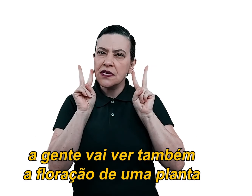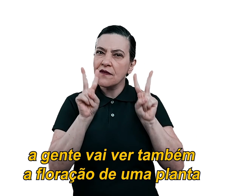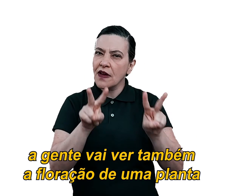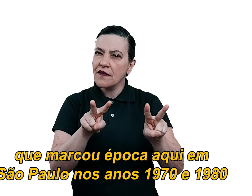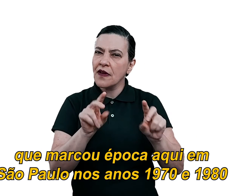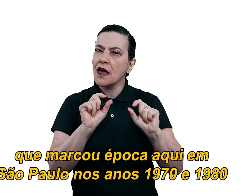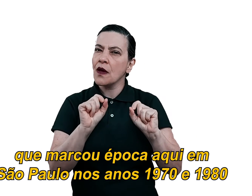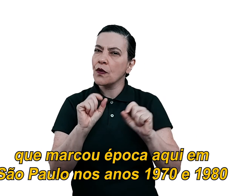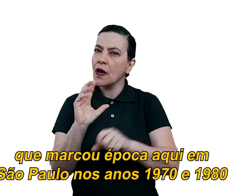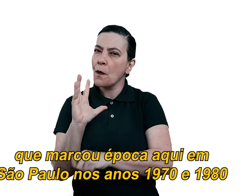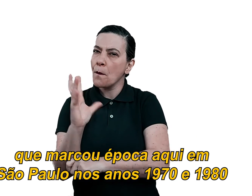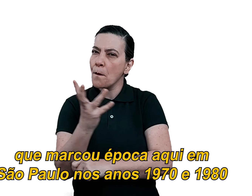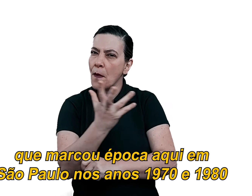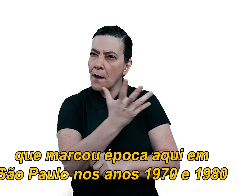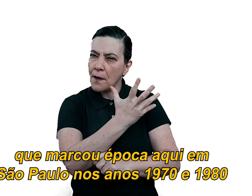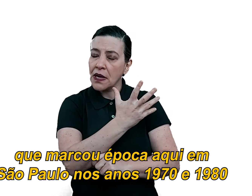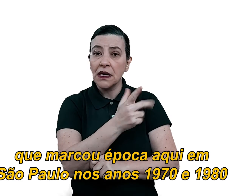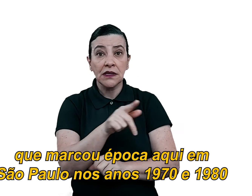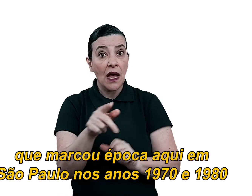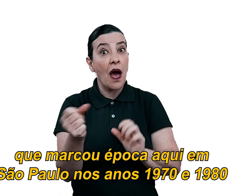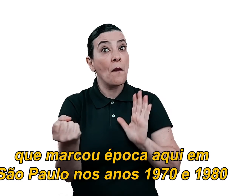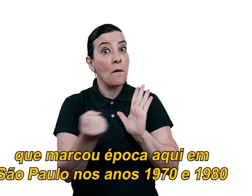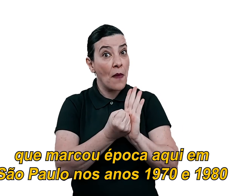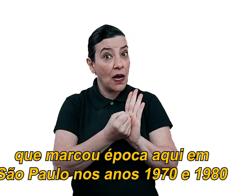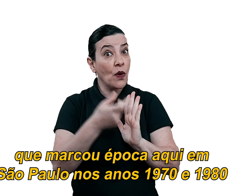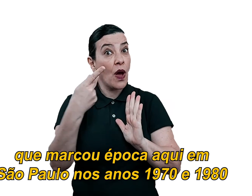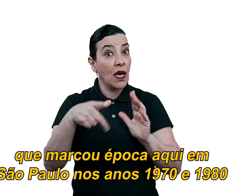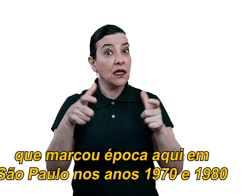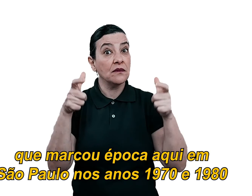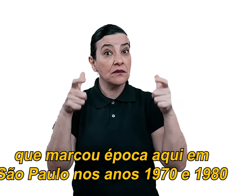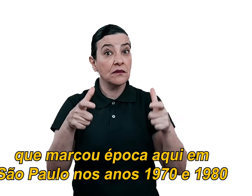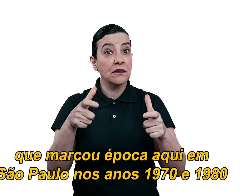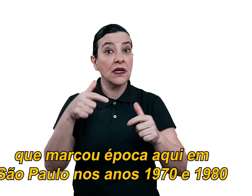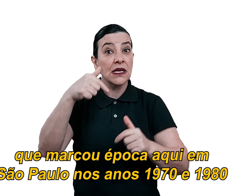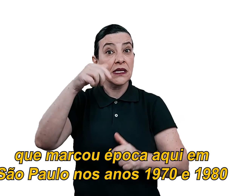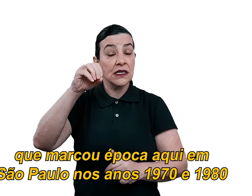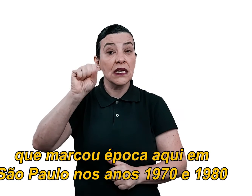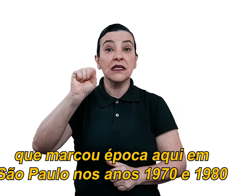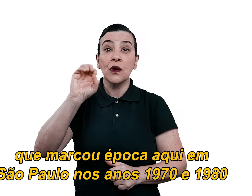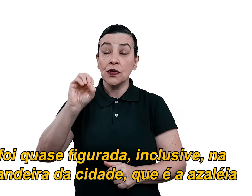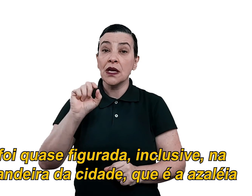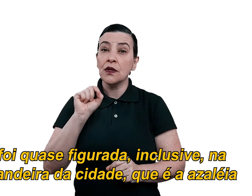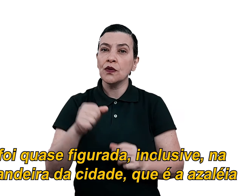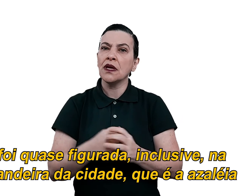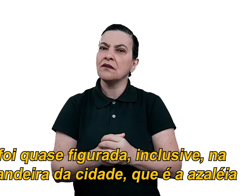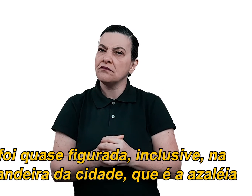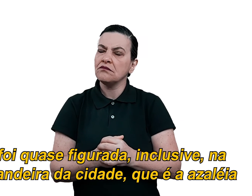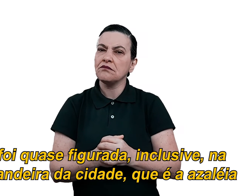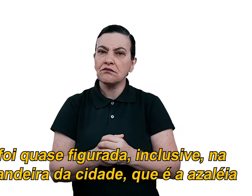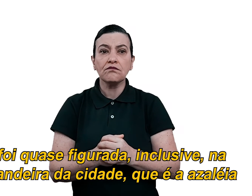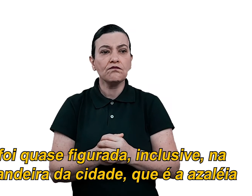uma planta que marcou época aqui em São Paulo, né? Nos anos 70 e 80,